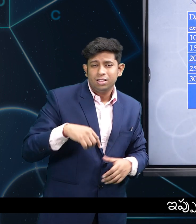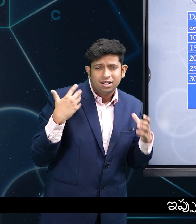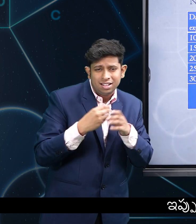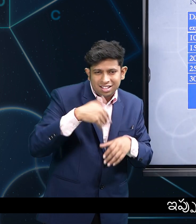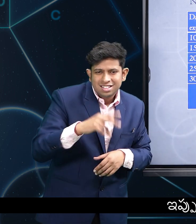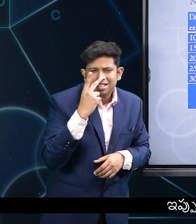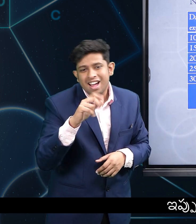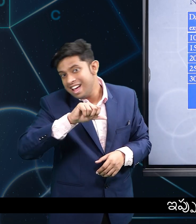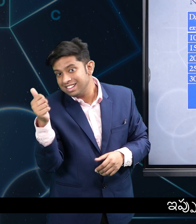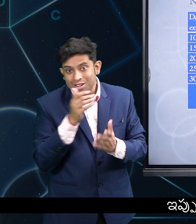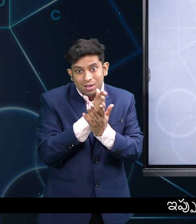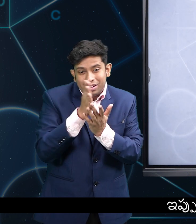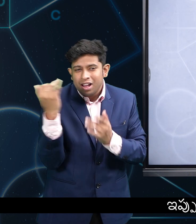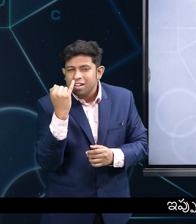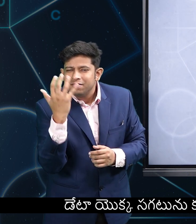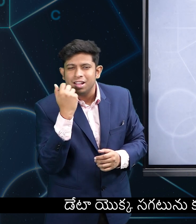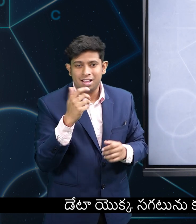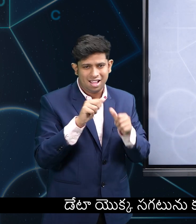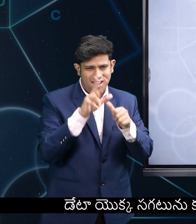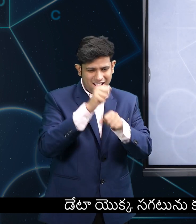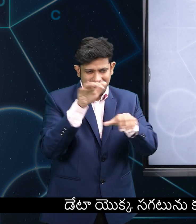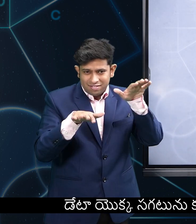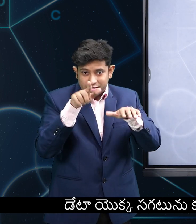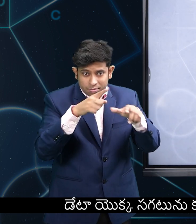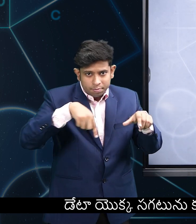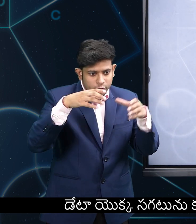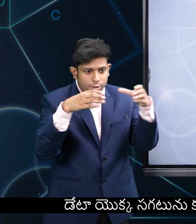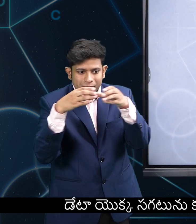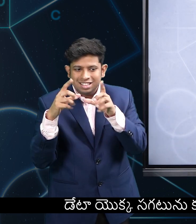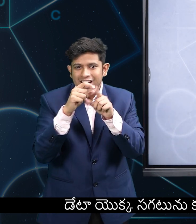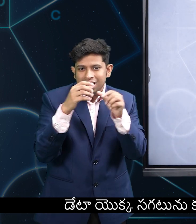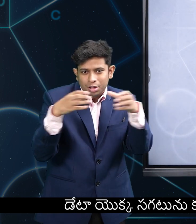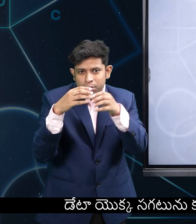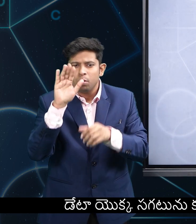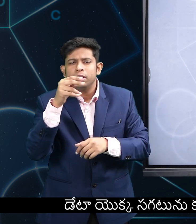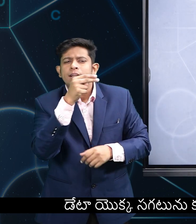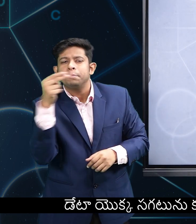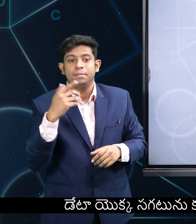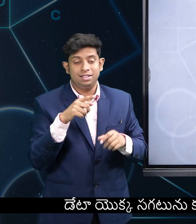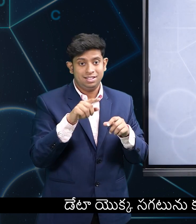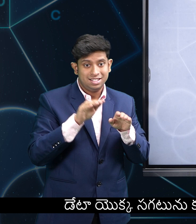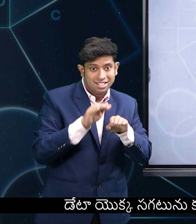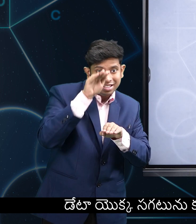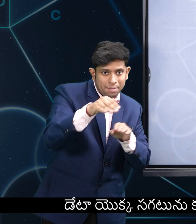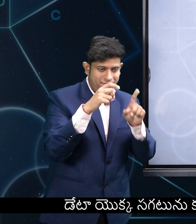ఇప్పుడు సమూహం చేయబడిన డేటా యొక్క సగటును కనుగొనడానికి మేము మరొక